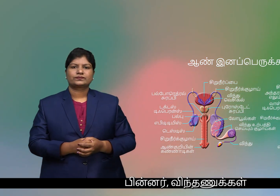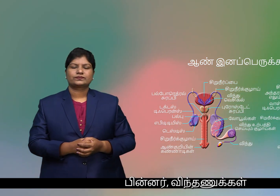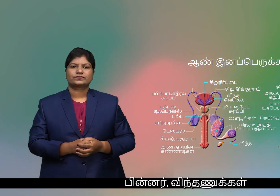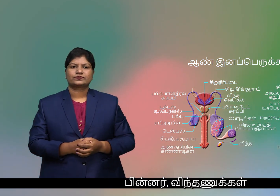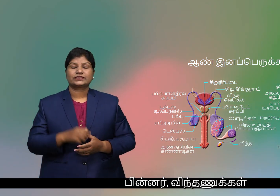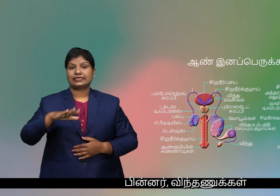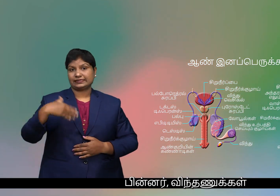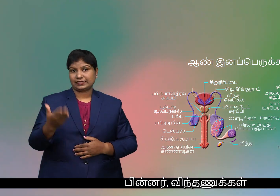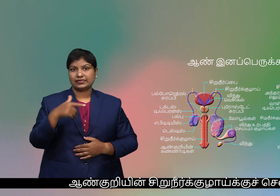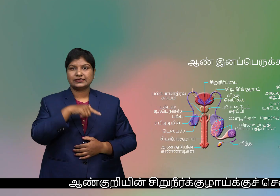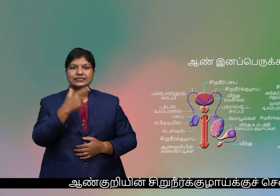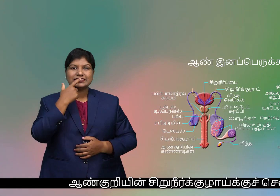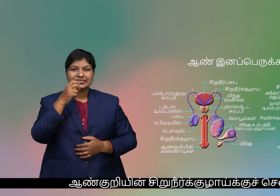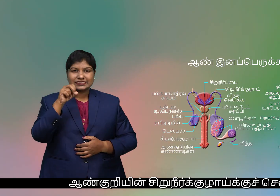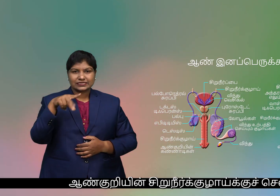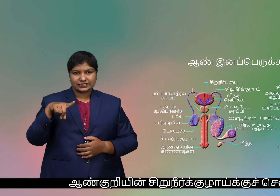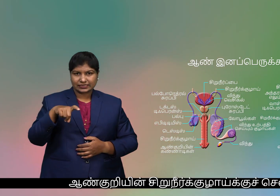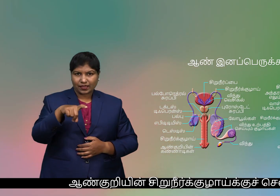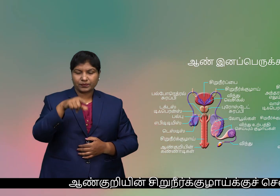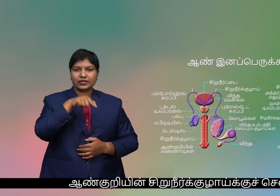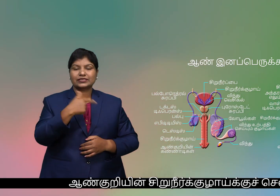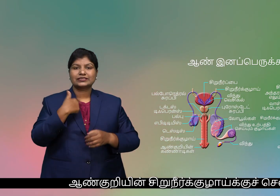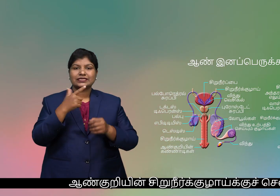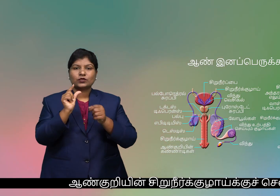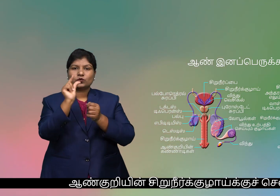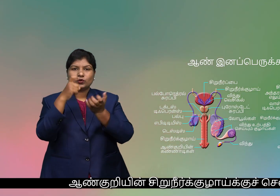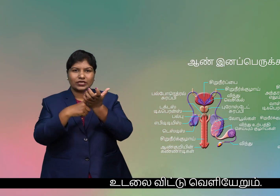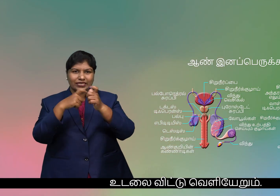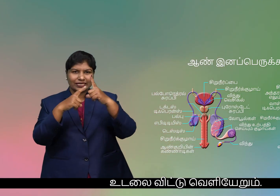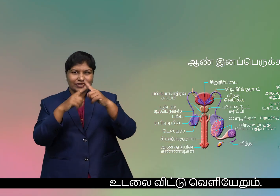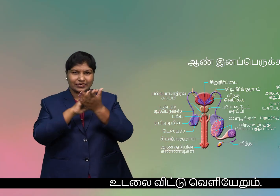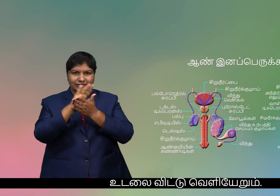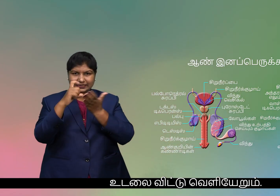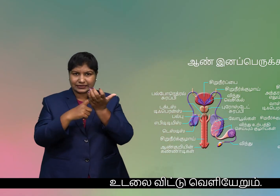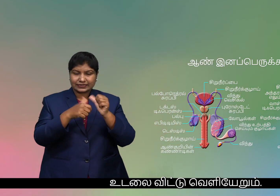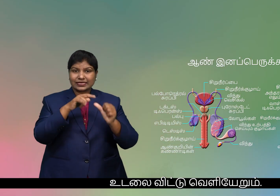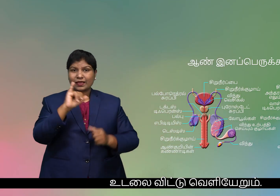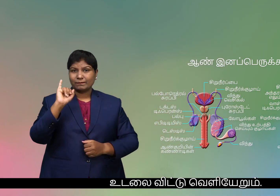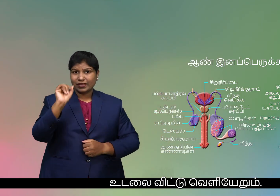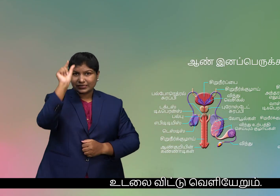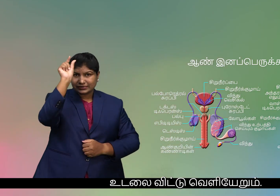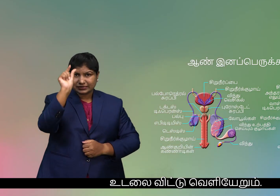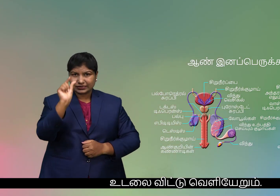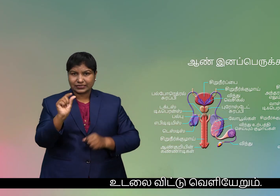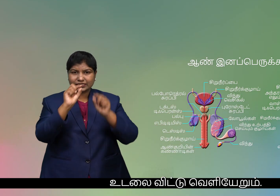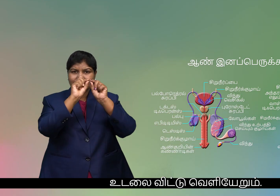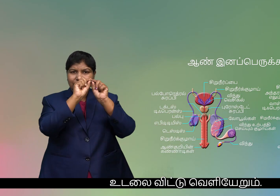பின்னர் விந்தணுக்கள் ஆண்குறியின் சிறுநீரக குழாய்க்கு சென்று உடலை விட்டு வெளியேறும்.